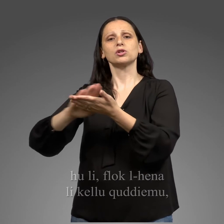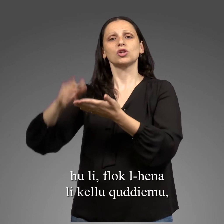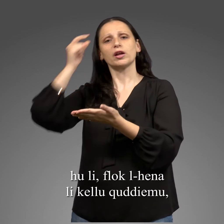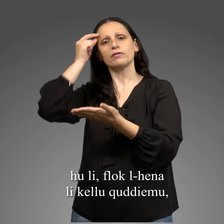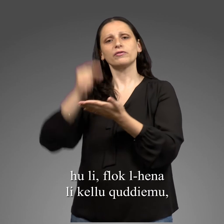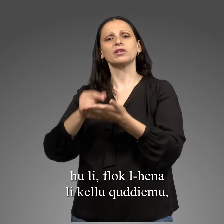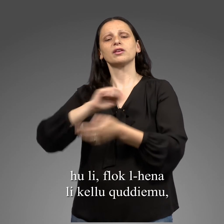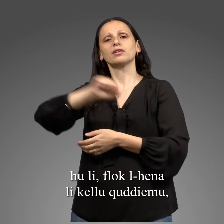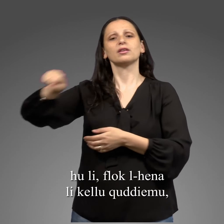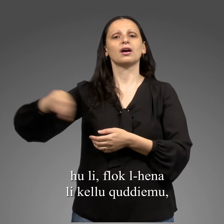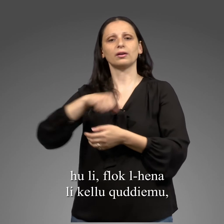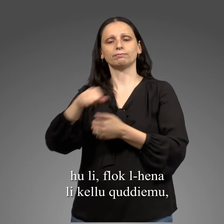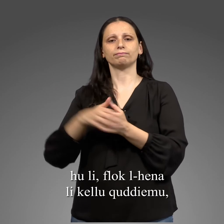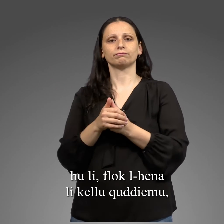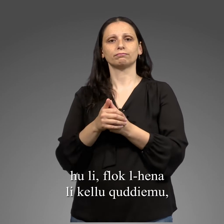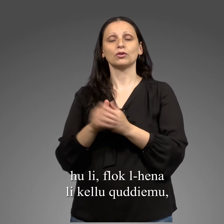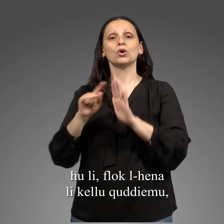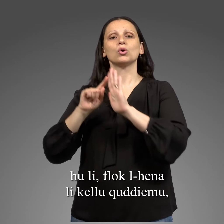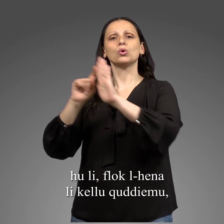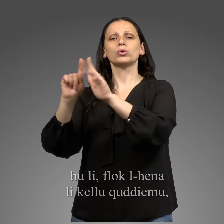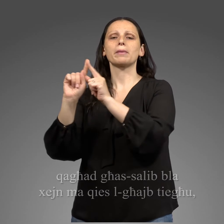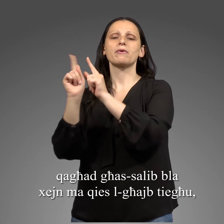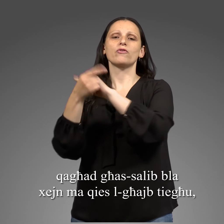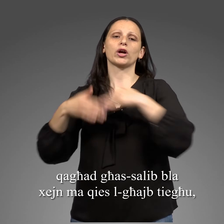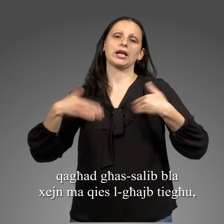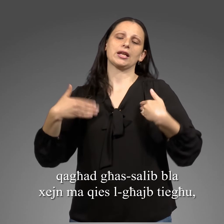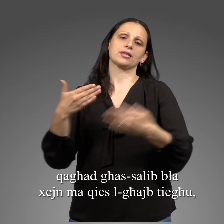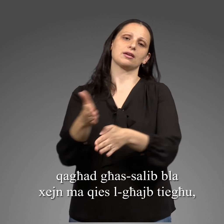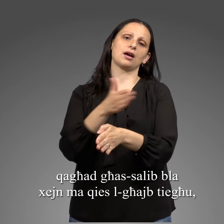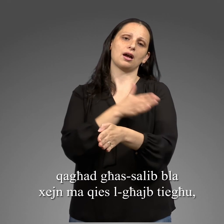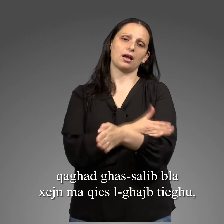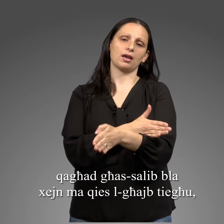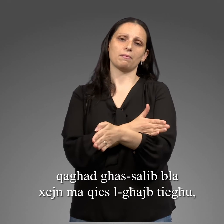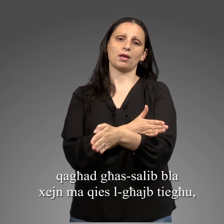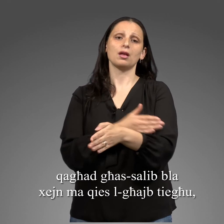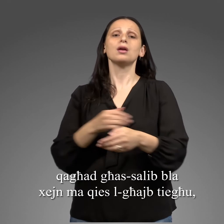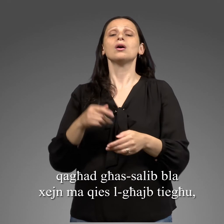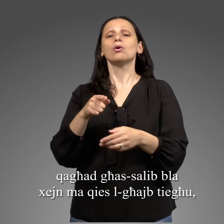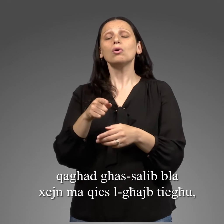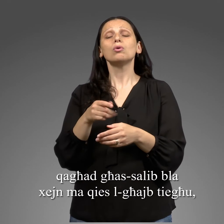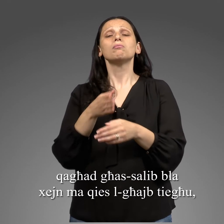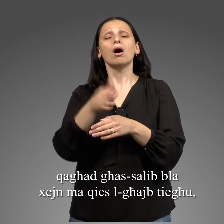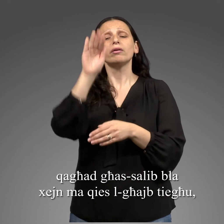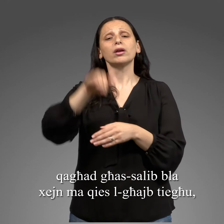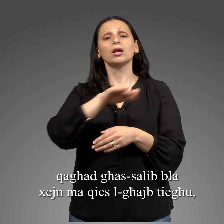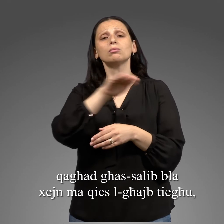U li, flok li għana li kellu qoddjemu, għata s-salib, blaxeyn ma' jislaj ptiju,